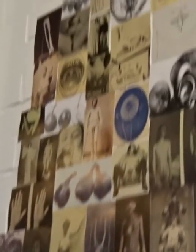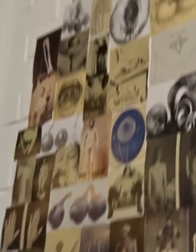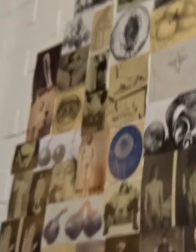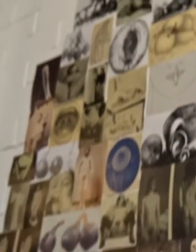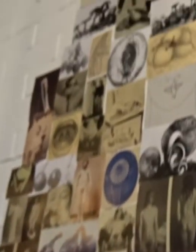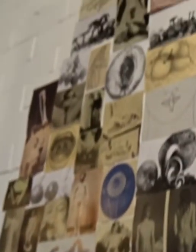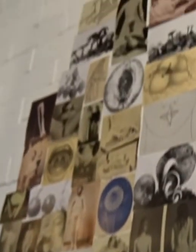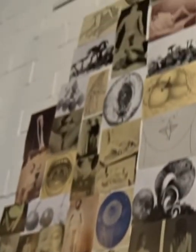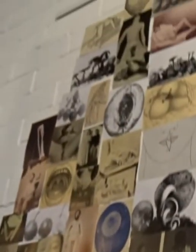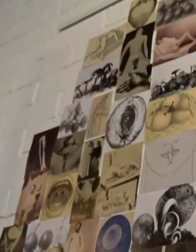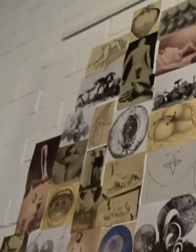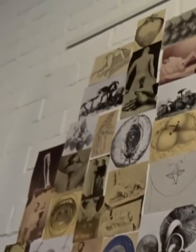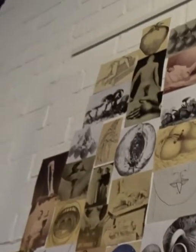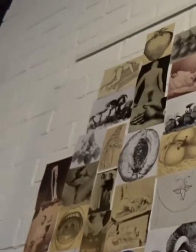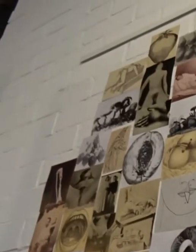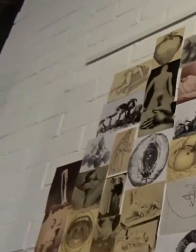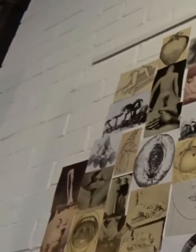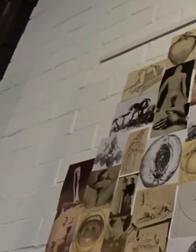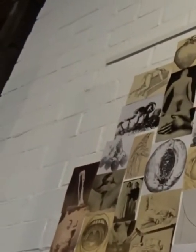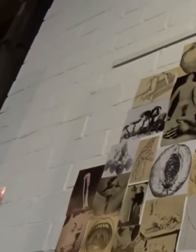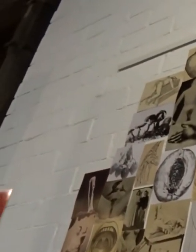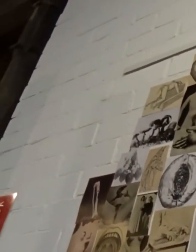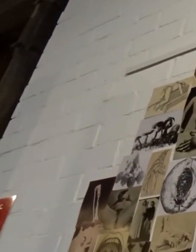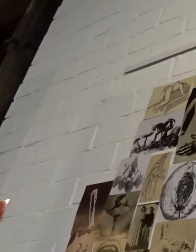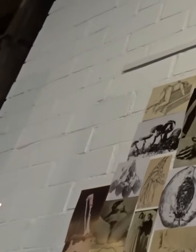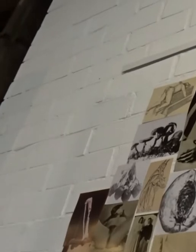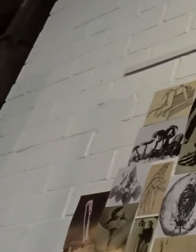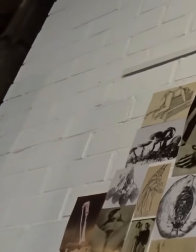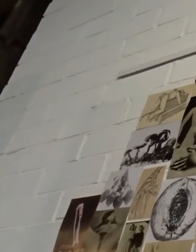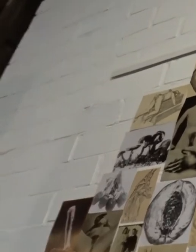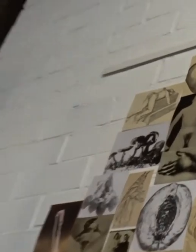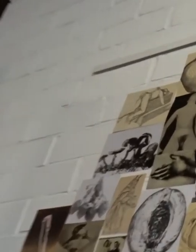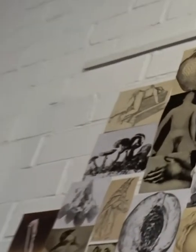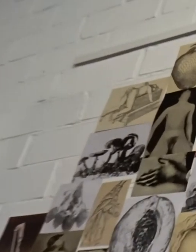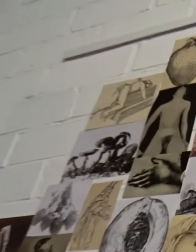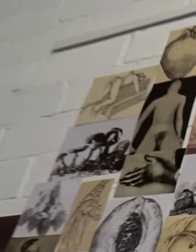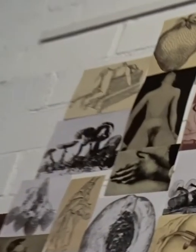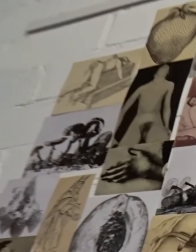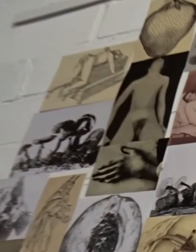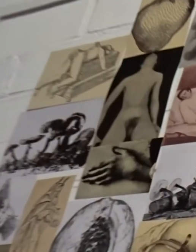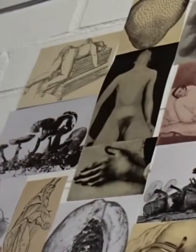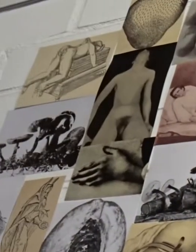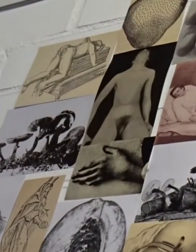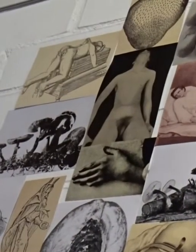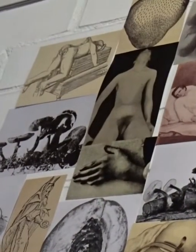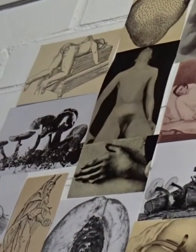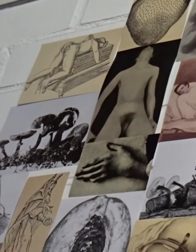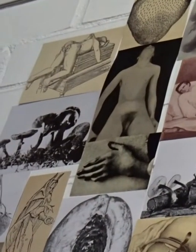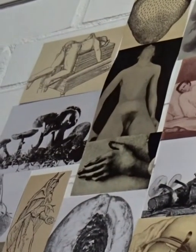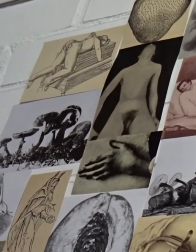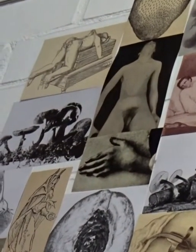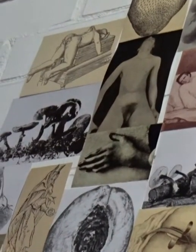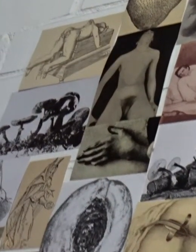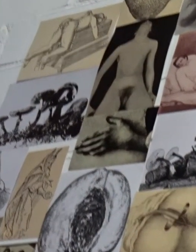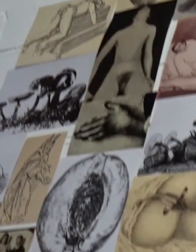molt emocionades. La Lita ens explicarà una mica de què va el programa. Ens agradaria molt que si teniu ganes vinguéssiu demà i dissabte, que